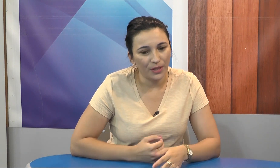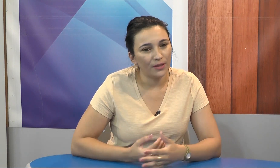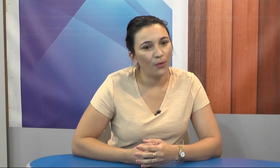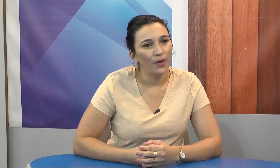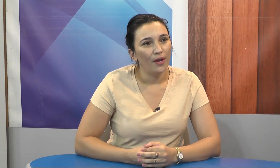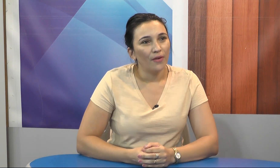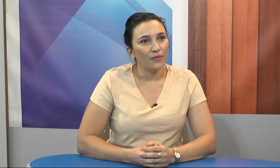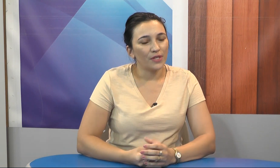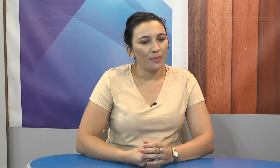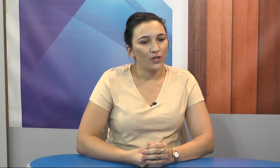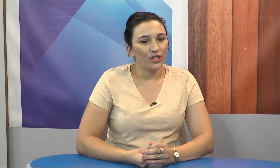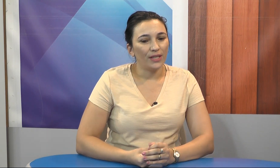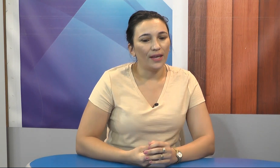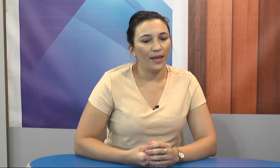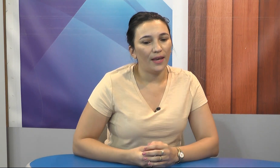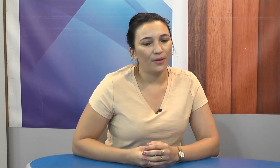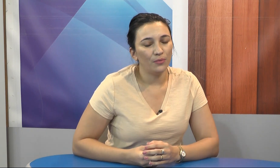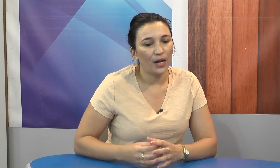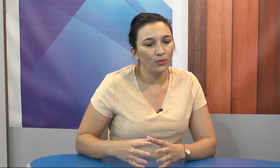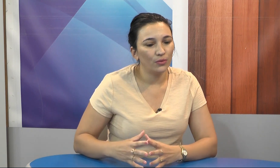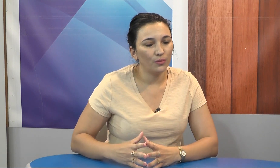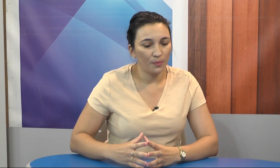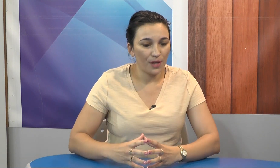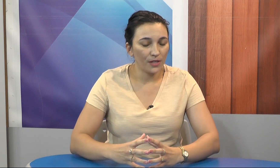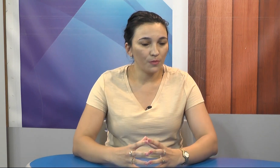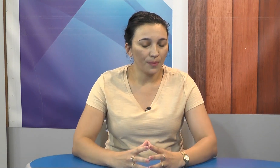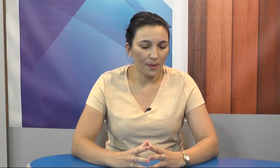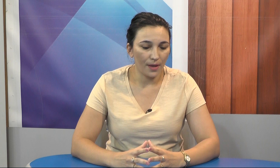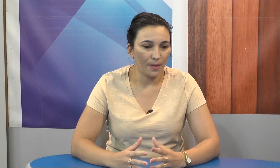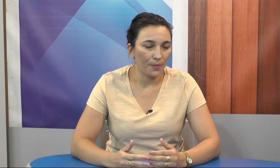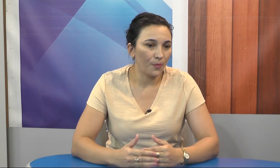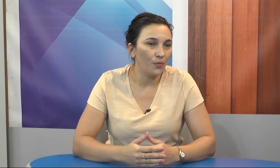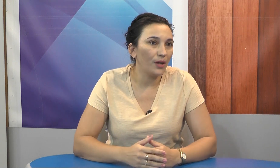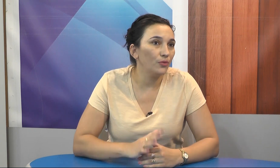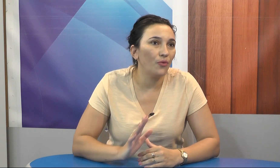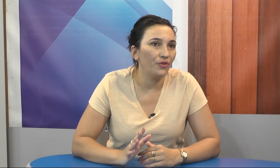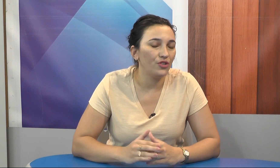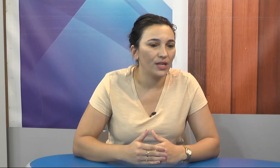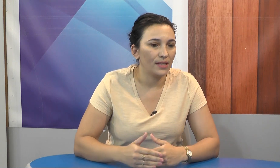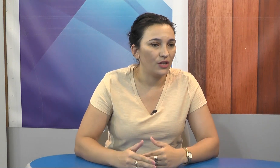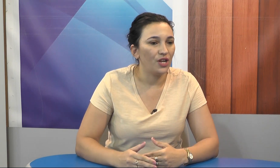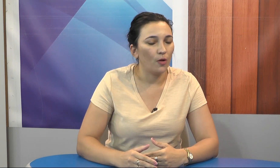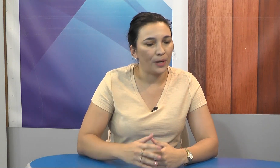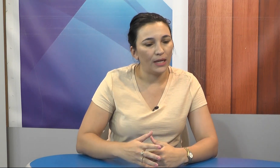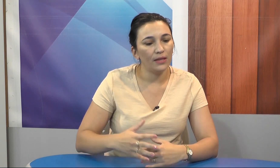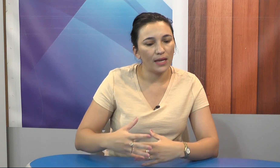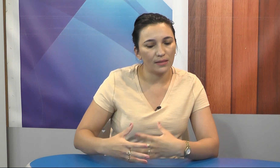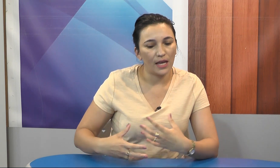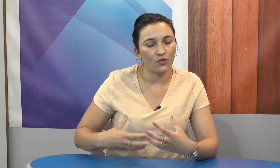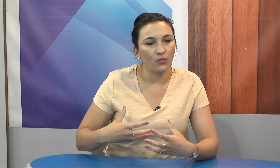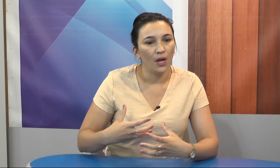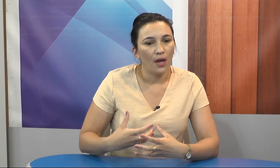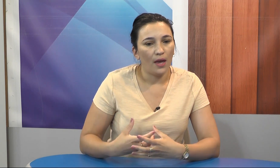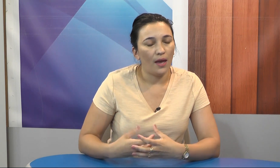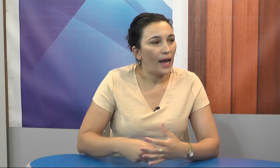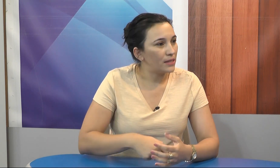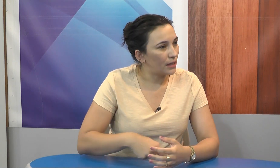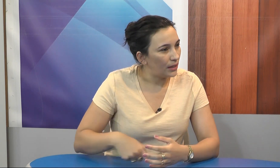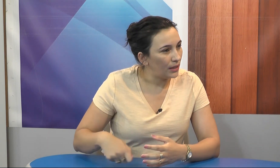Então, você imagina, um aluno, mesmo um aluno ouvinte na sala de aula, para ele ter acesso à